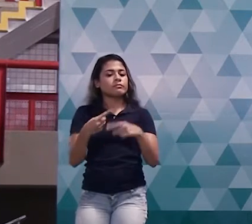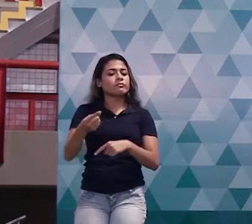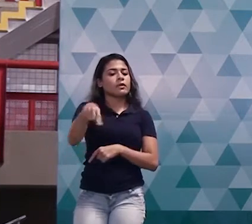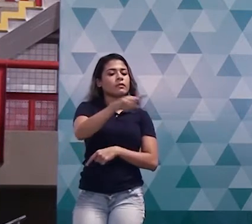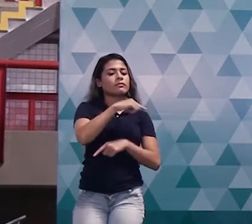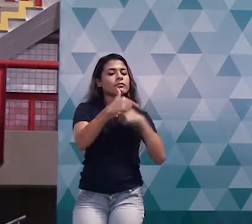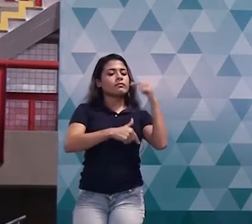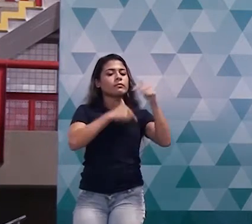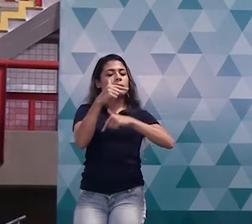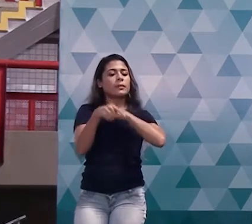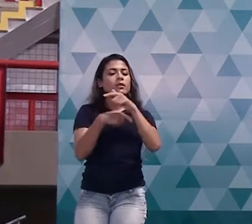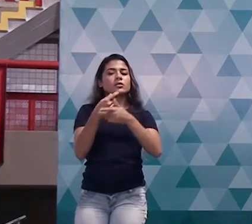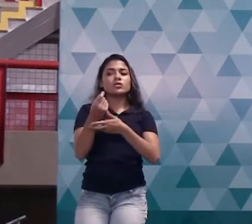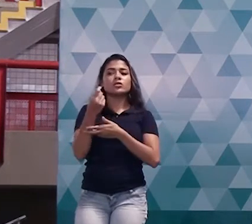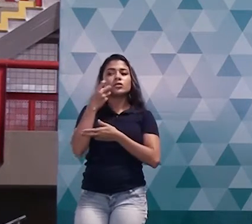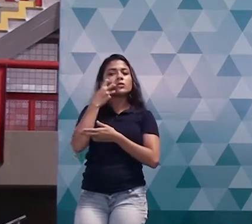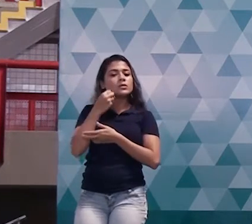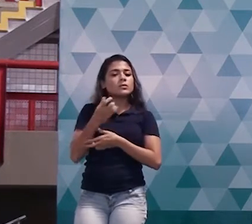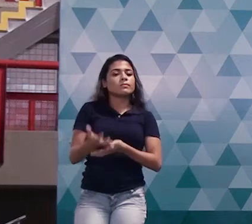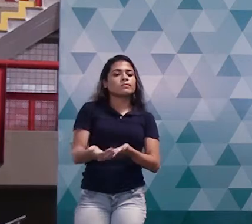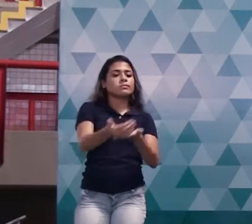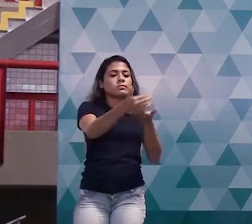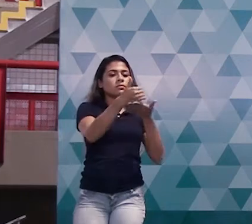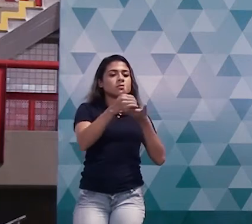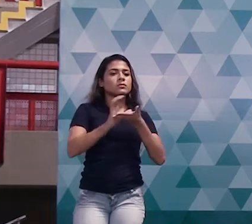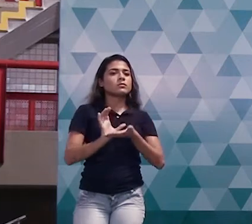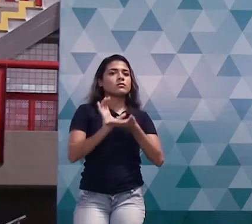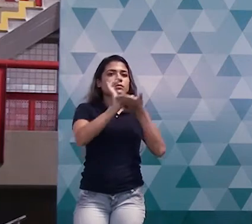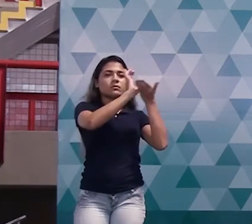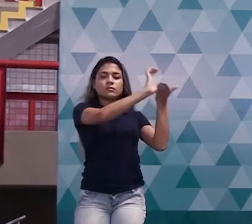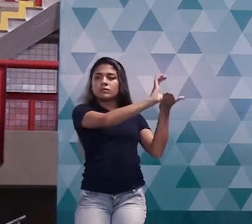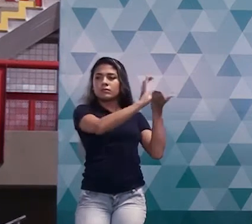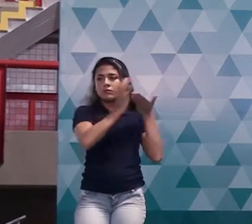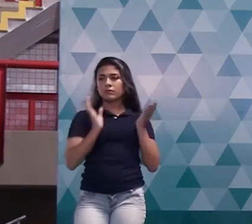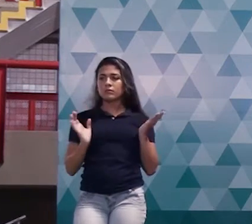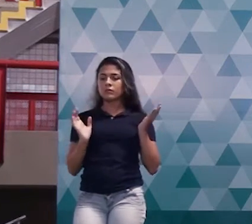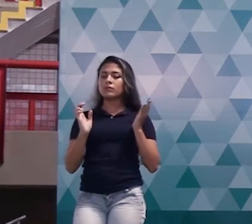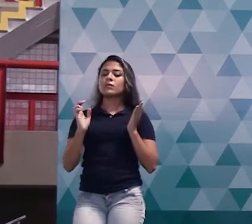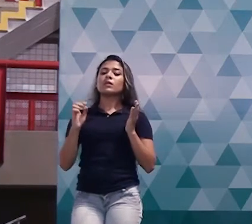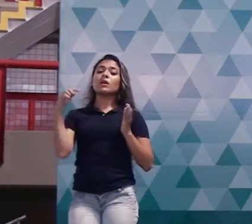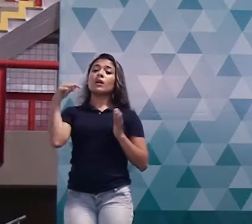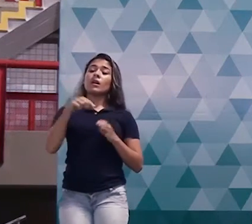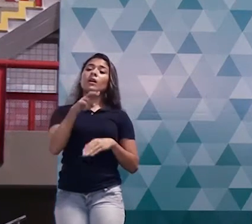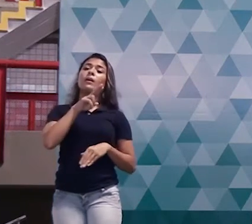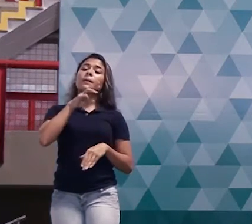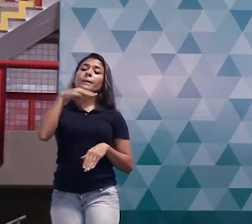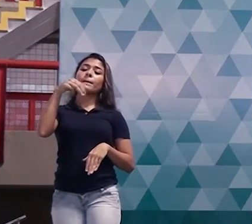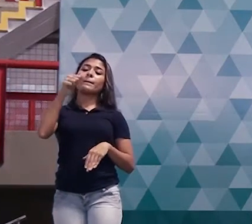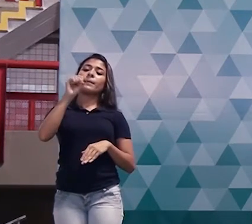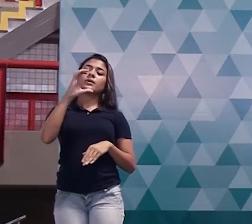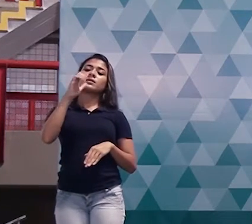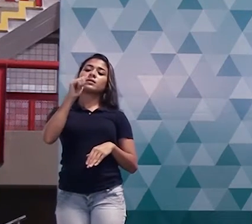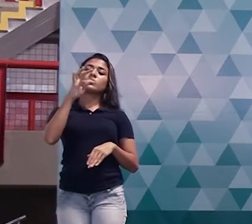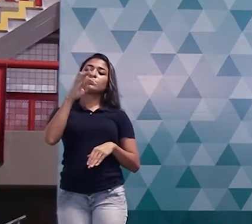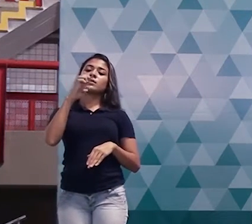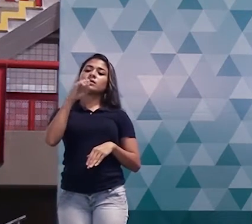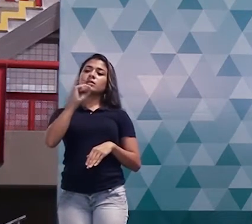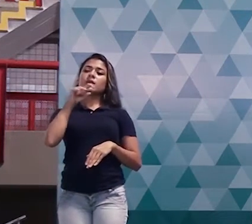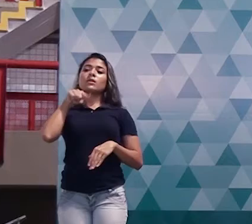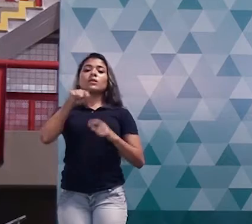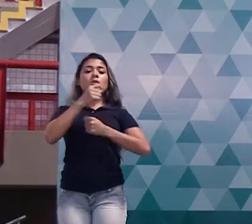Esse melaço era vendido para os comerciantes portugueses que moravam aqui no Brasil, os mascates. Esses comerciantes